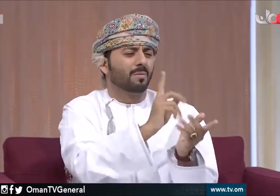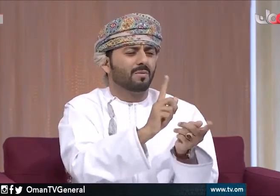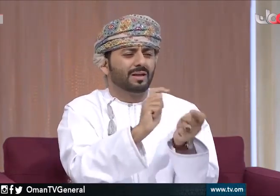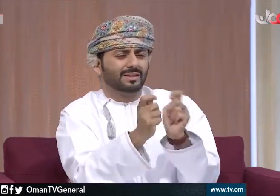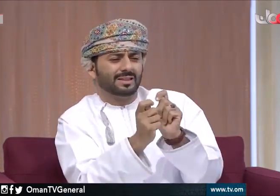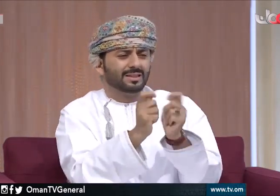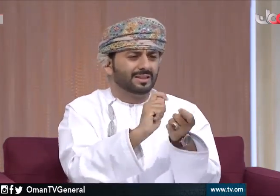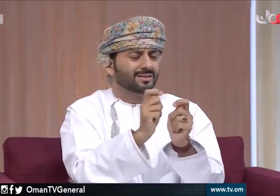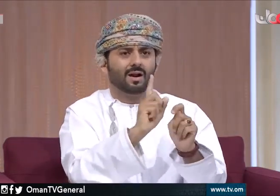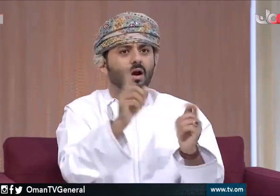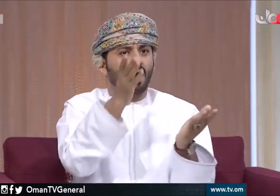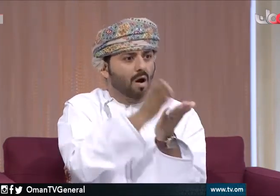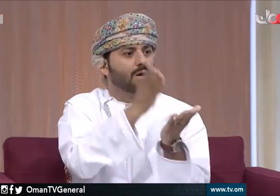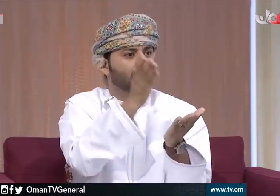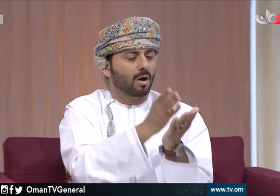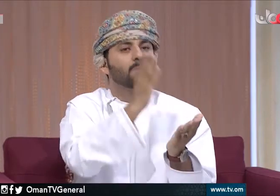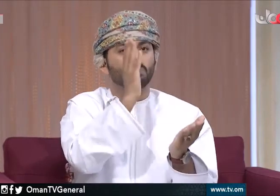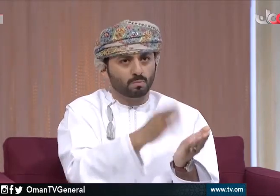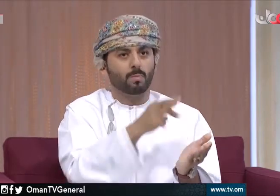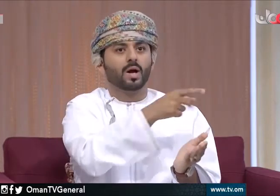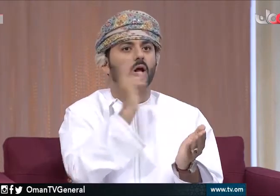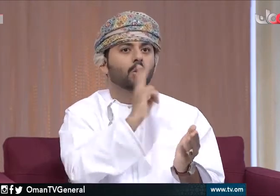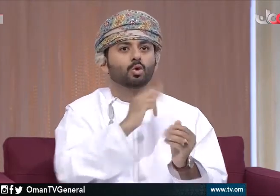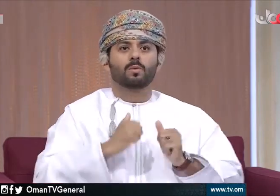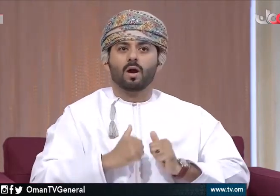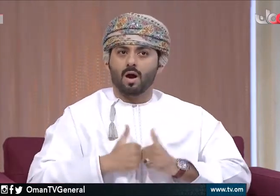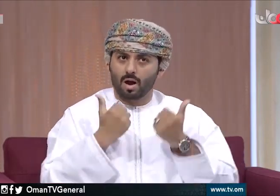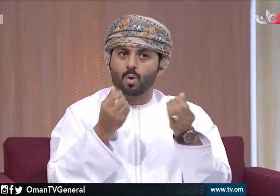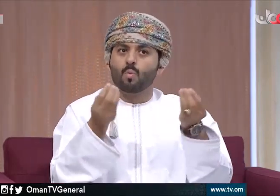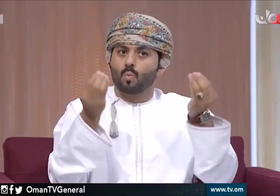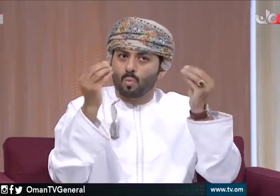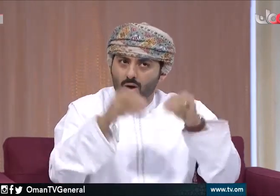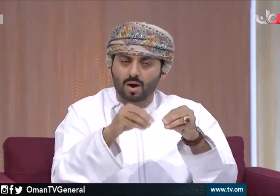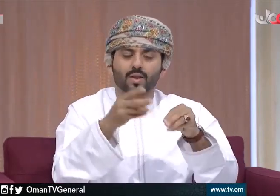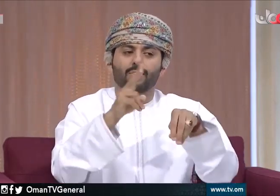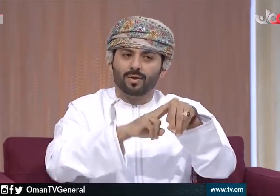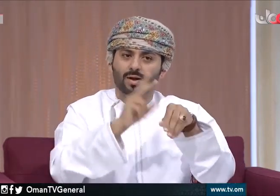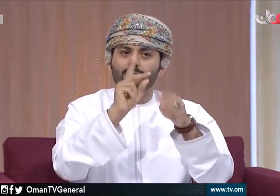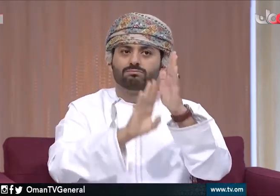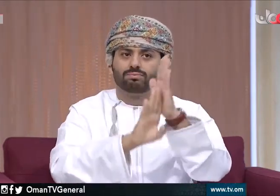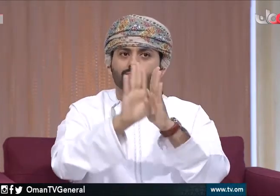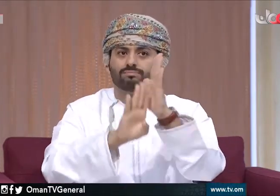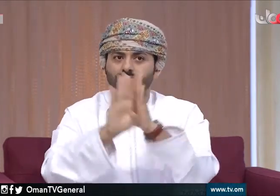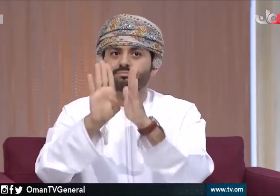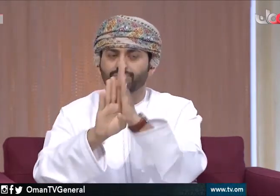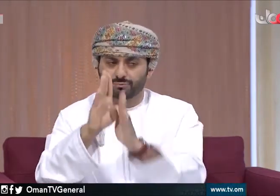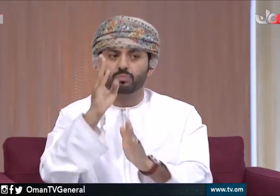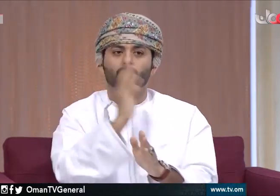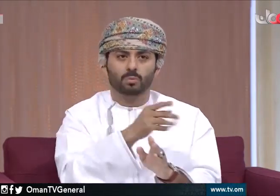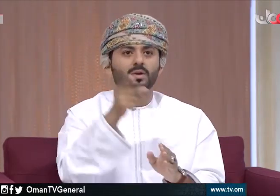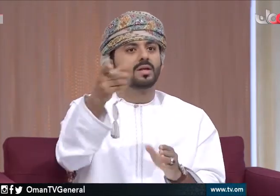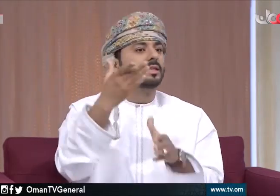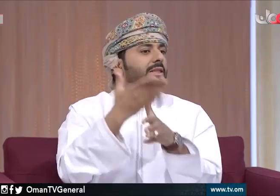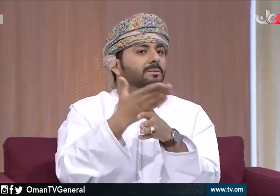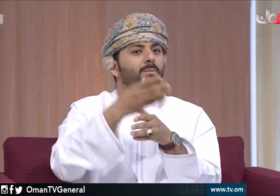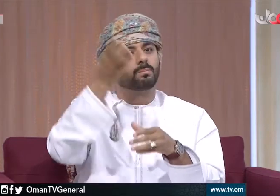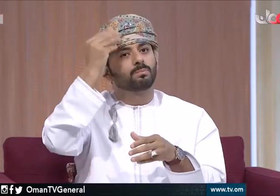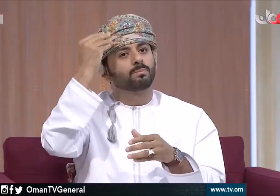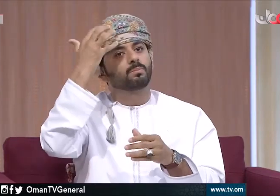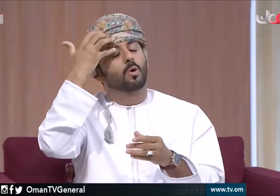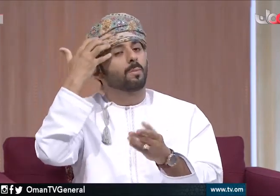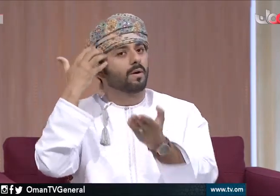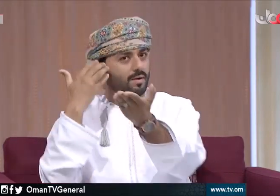الإعاقة، وأيضا لا هذا حق لهم، واجب طبعا، وأيضا حياة، ويجب تثقيف الأشخاص للنهوض